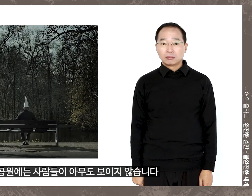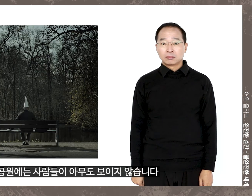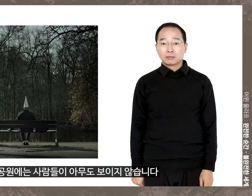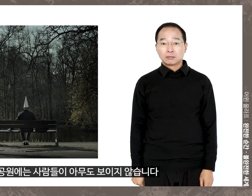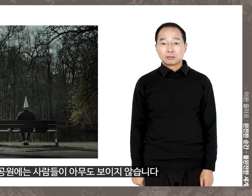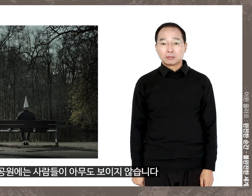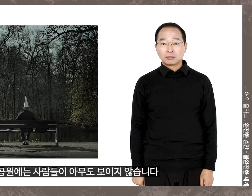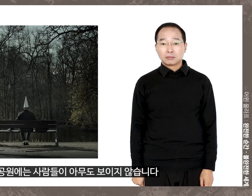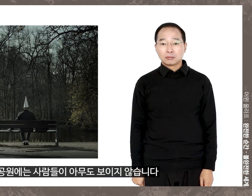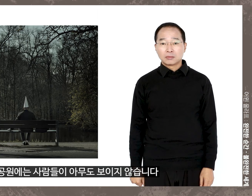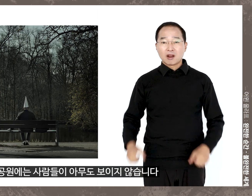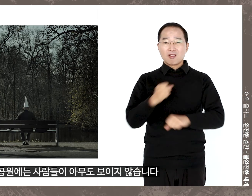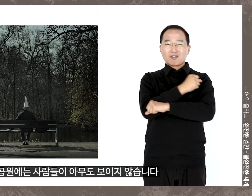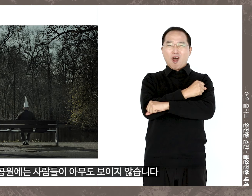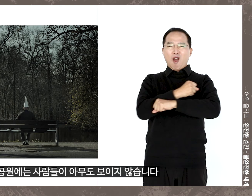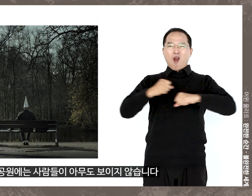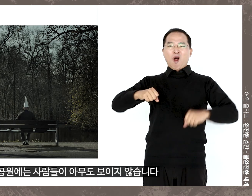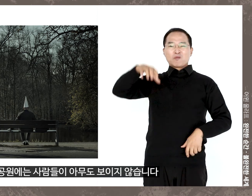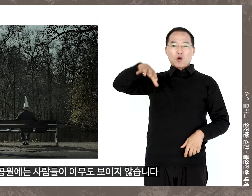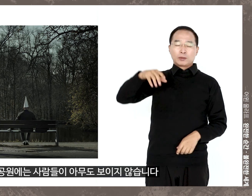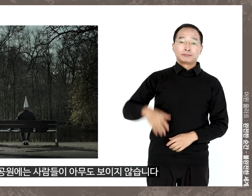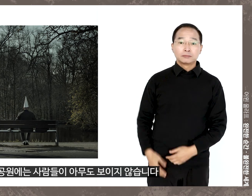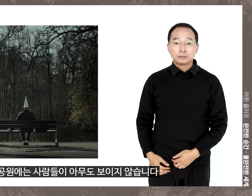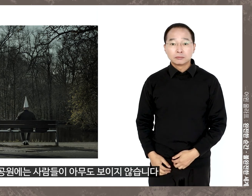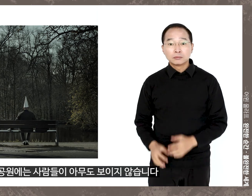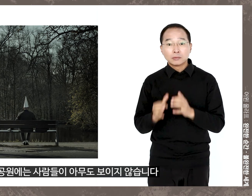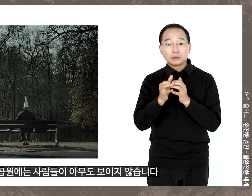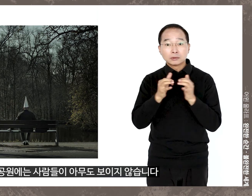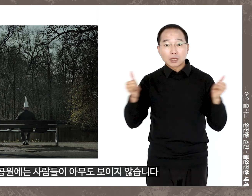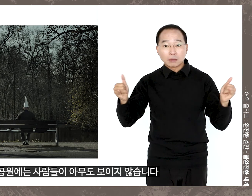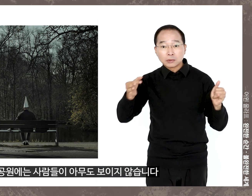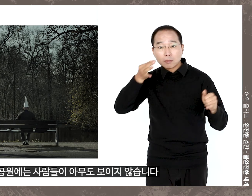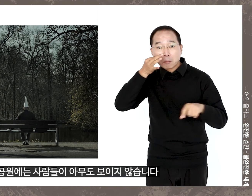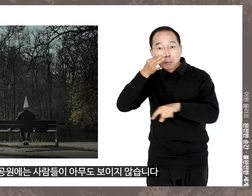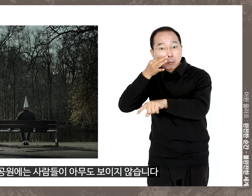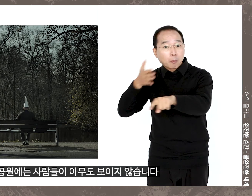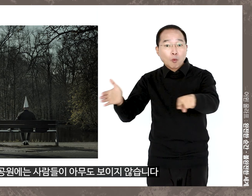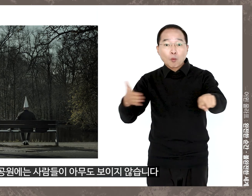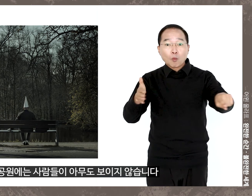넓은 공원에는 사람들이 아무도 보이지 않습니다.